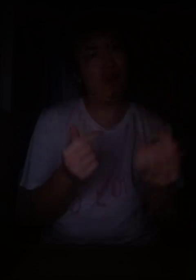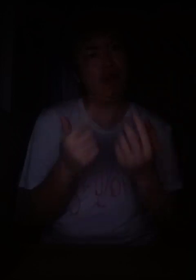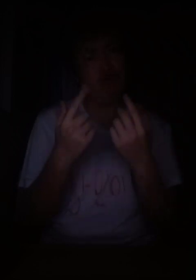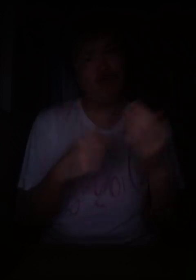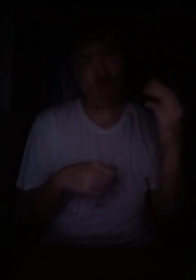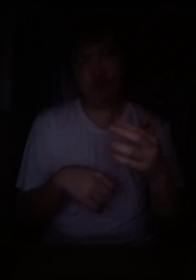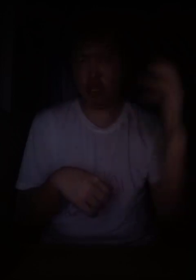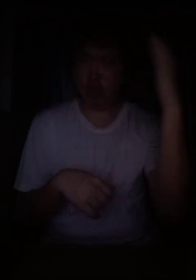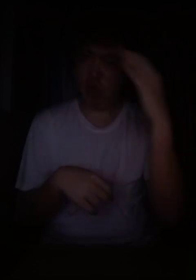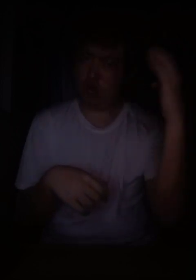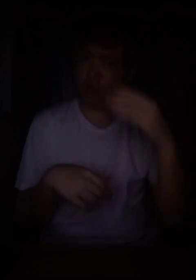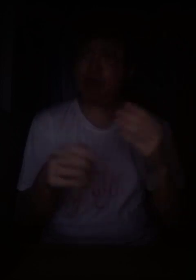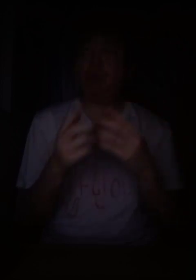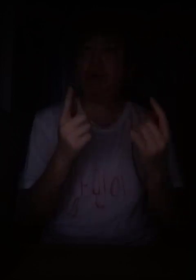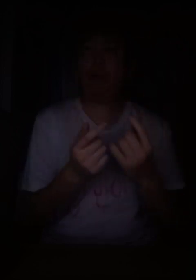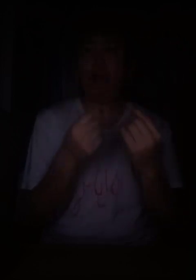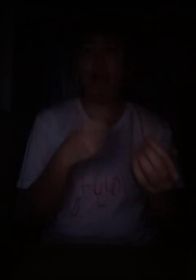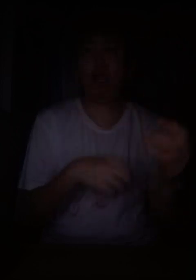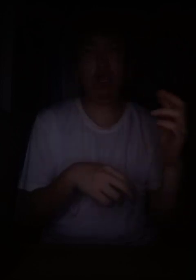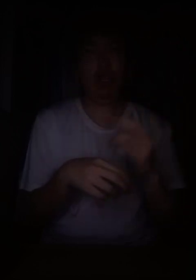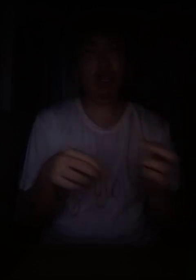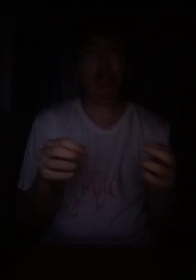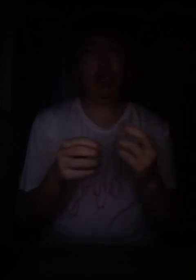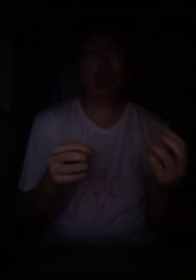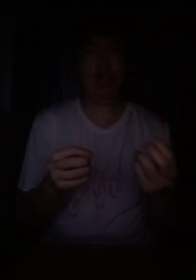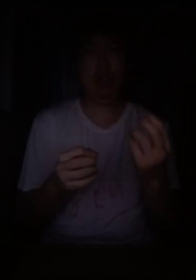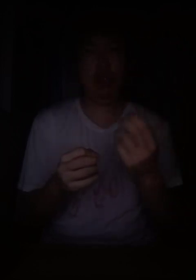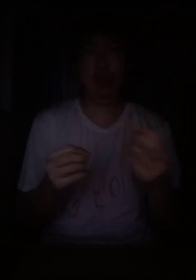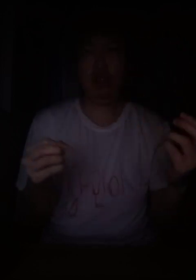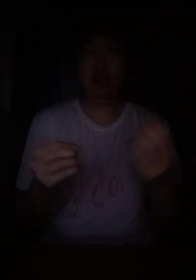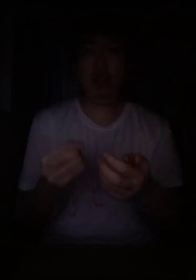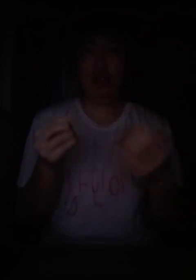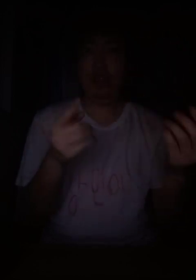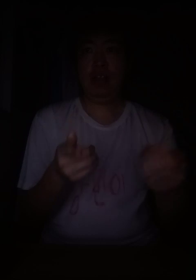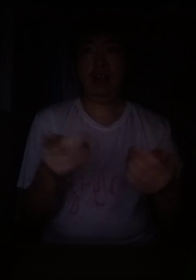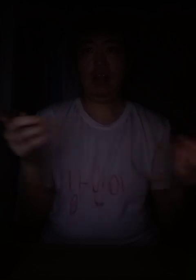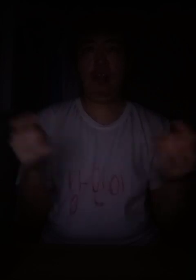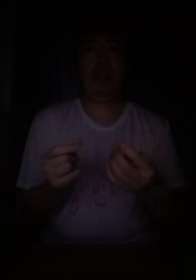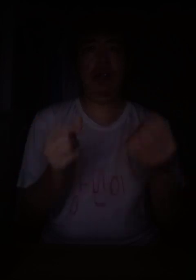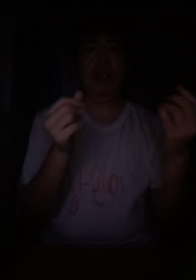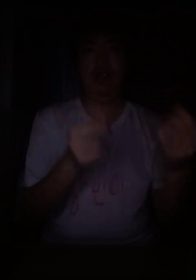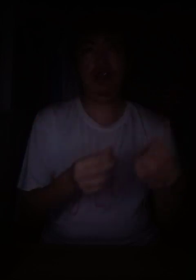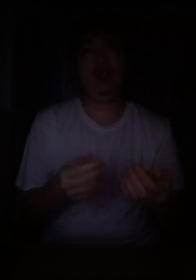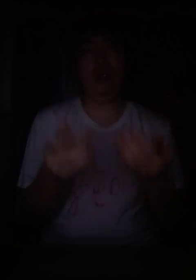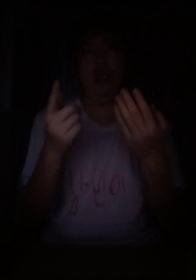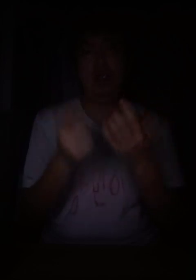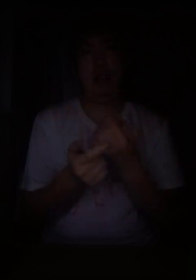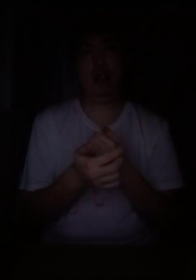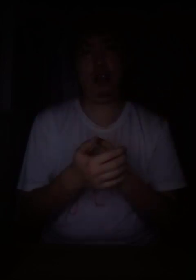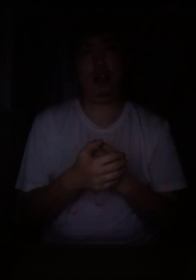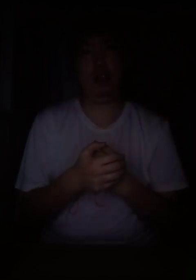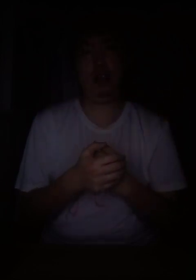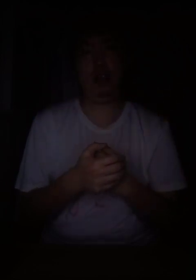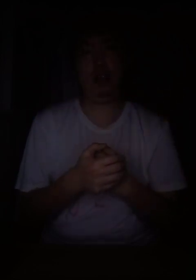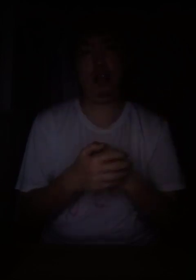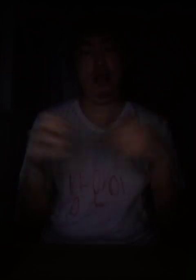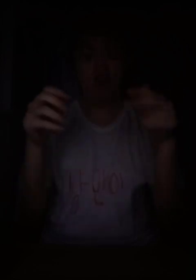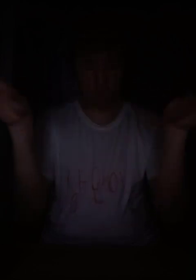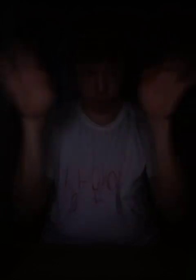어린이 4명을 포함해 관람객 12명이 긴급 출동한 119 대원들에 의해 구조됐습니다. 어둠이 깔린